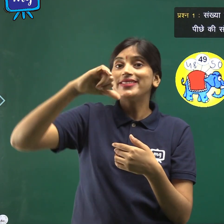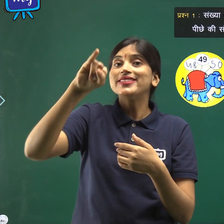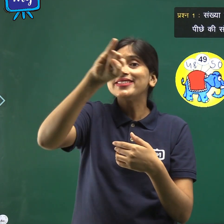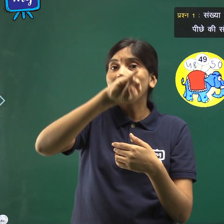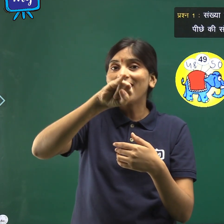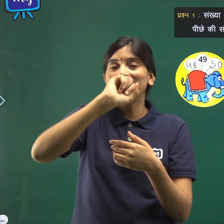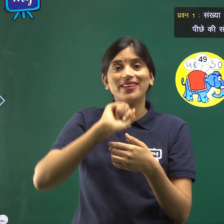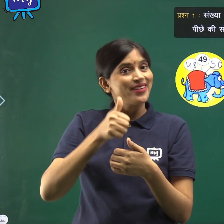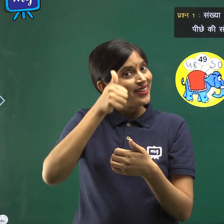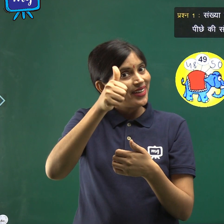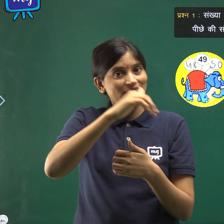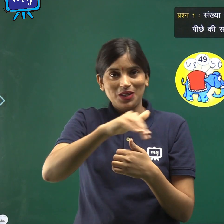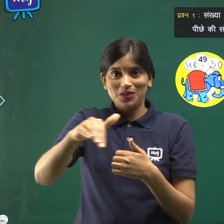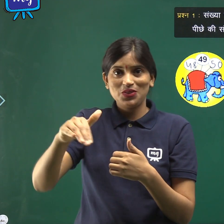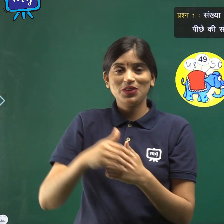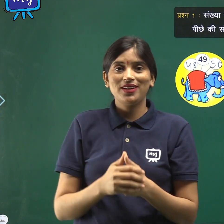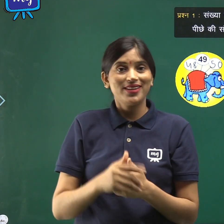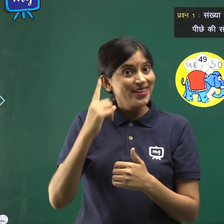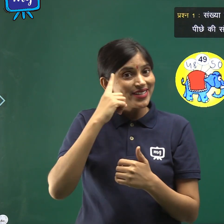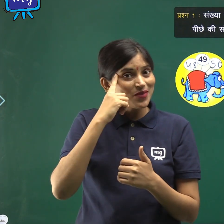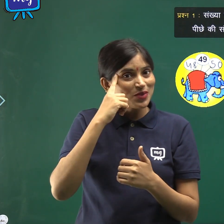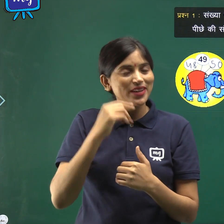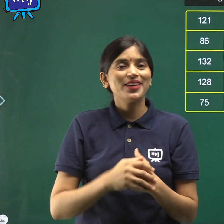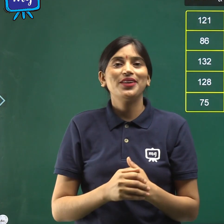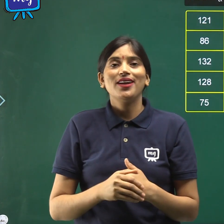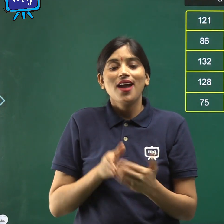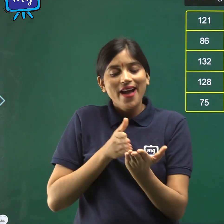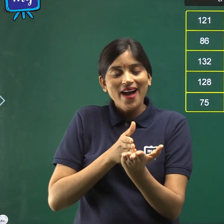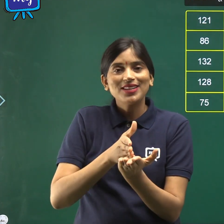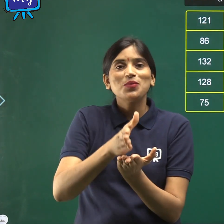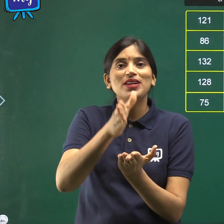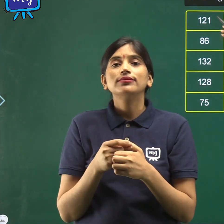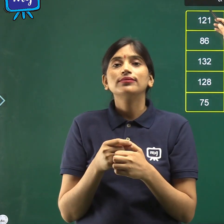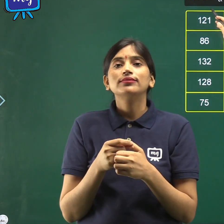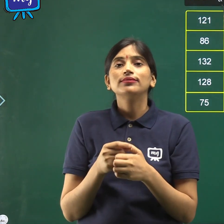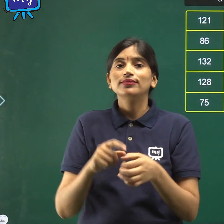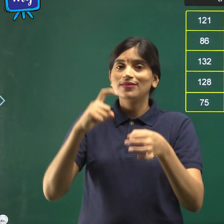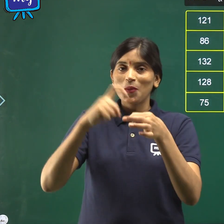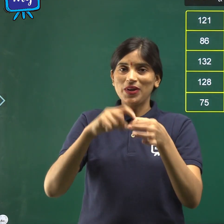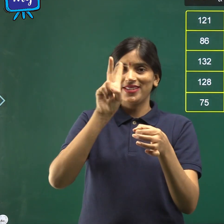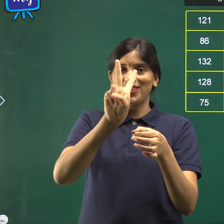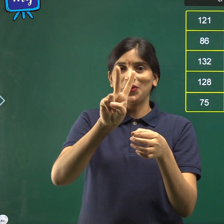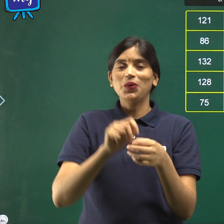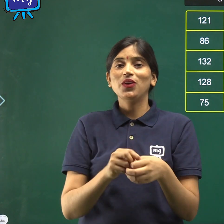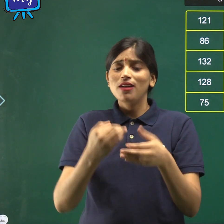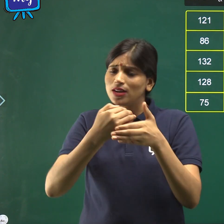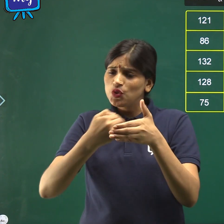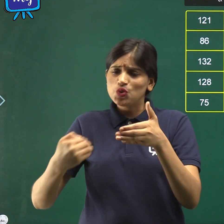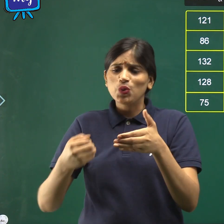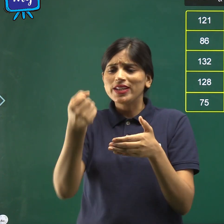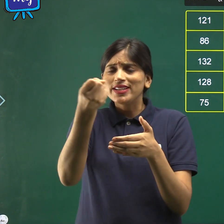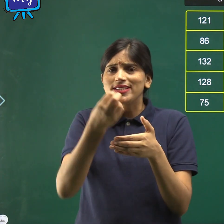96। ठीक है बच्चों, आया समझ में? आगे बढ़ें। प्रश्न 2, छूटी